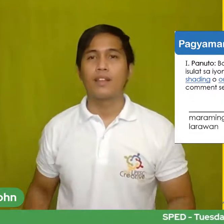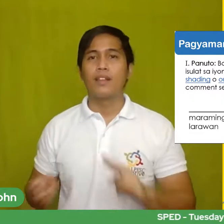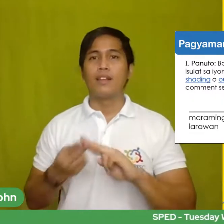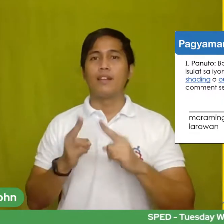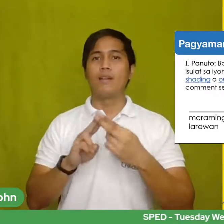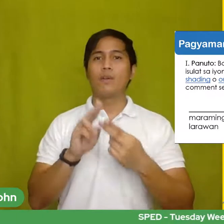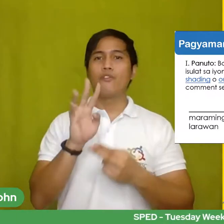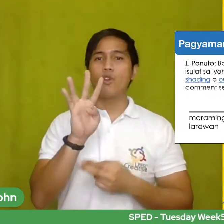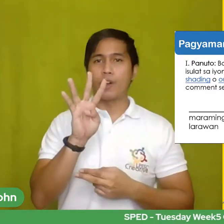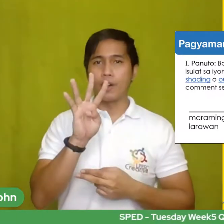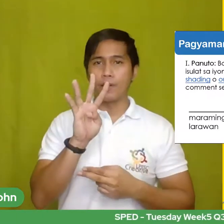Number four.